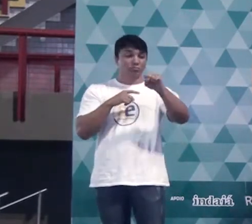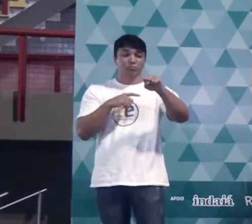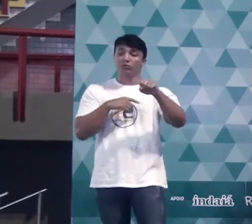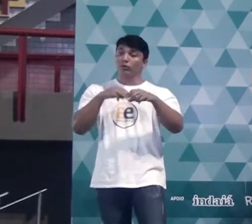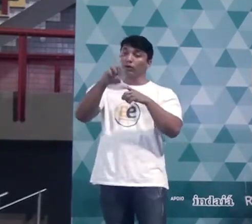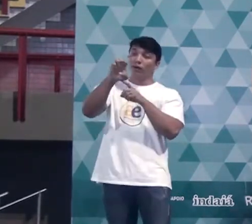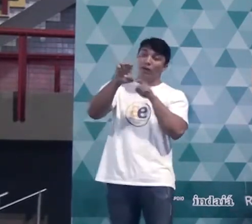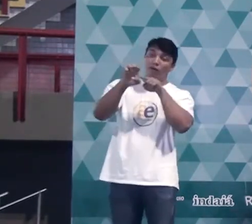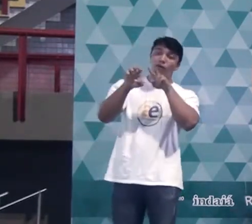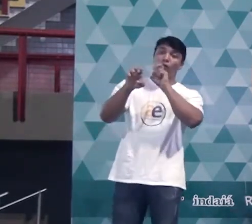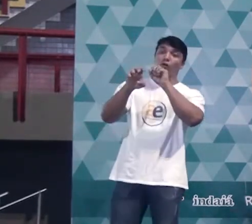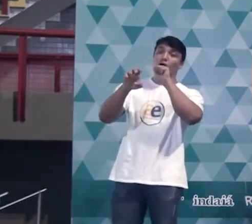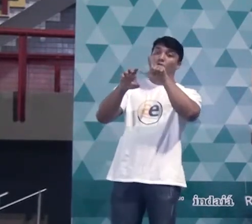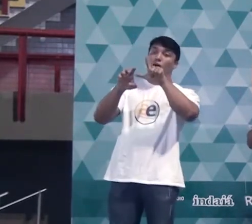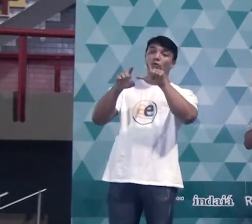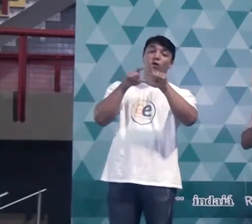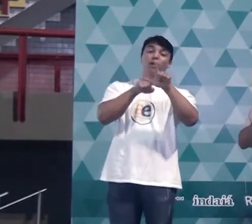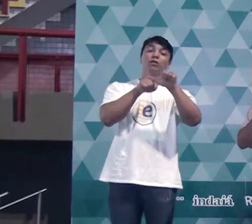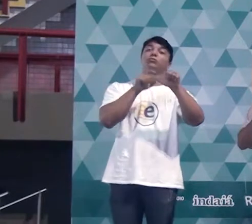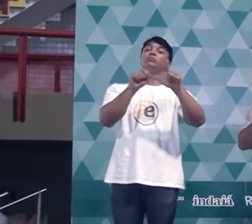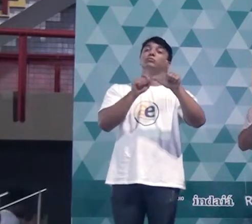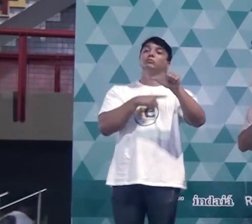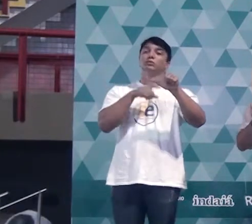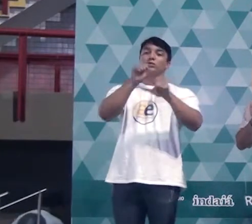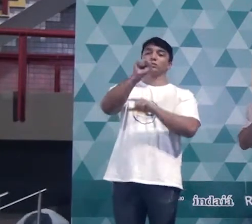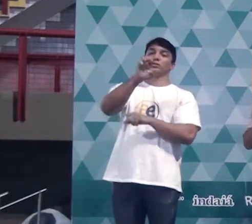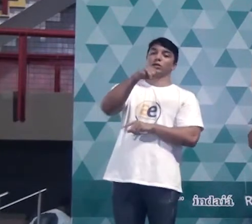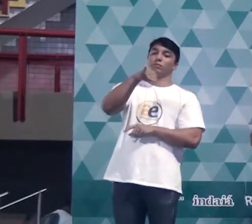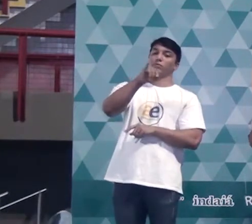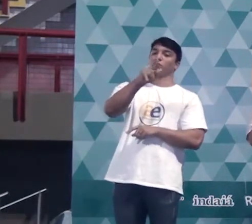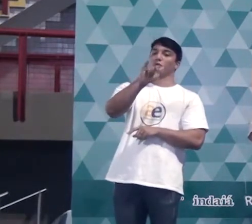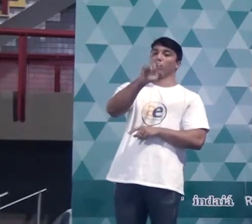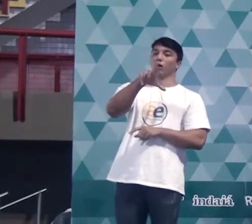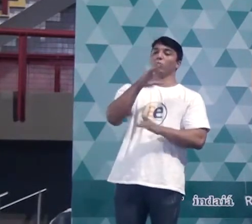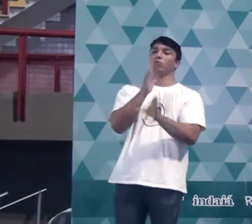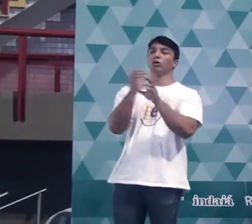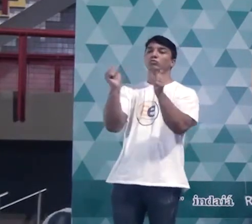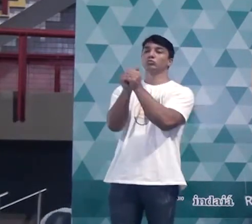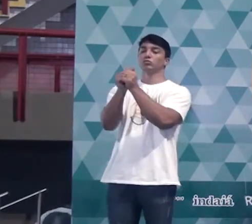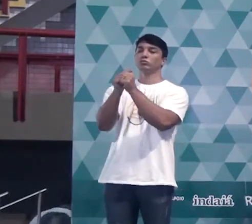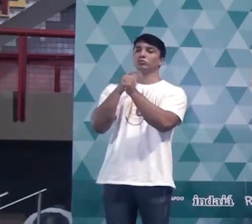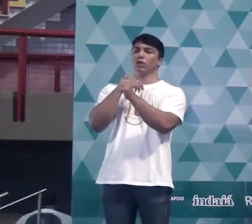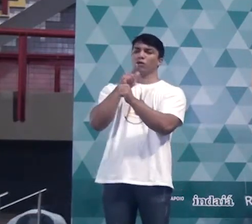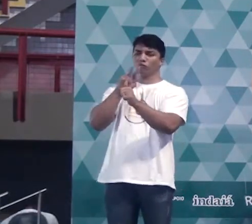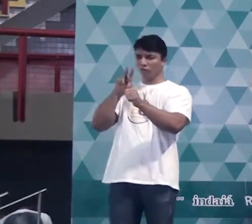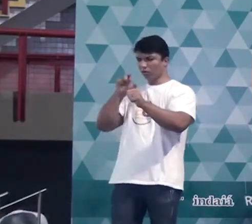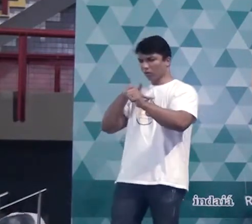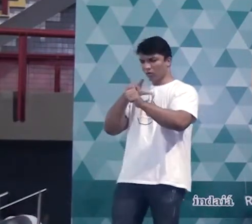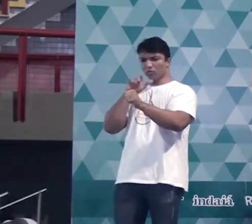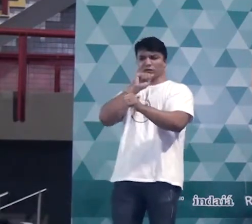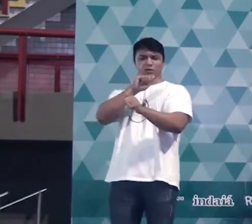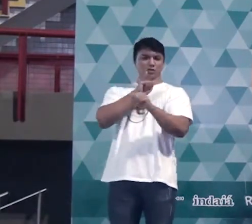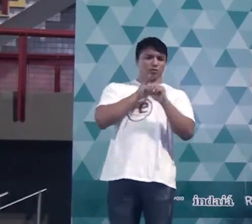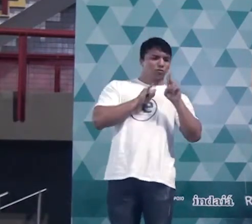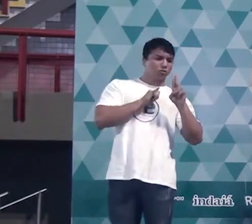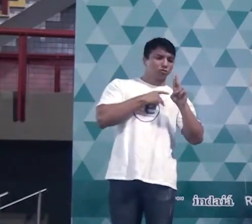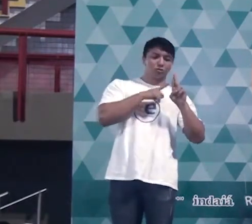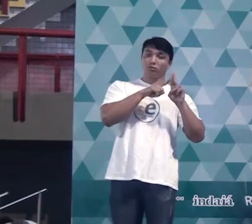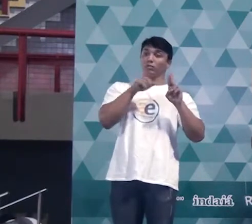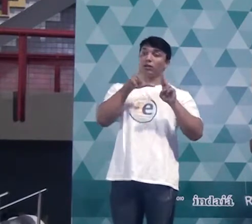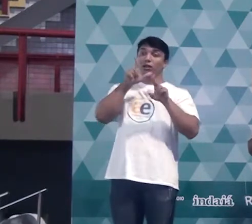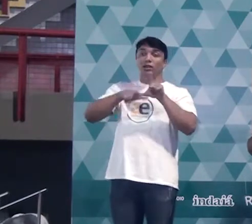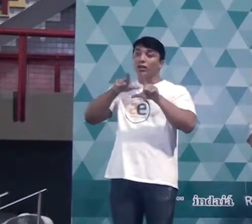E é vogal e esse L é o quê? A semivogal. Mas você não falou que semivogal é I e U? Não são